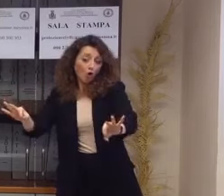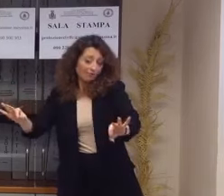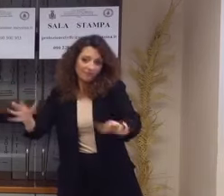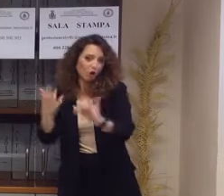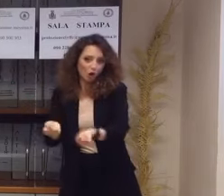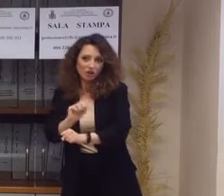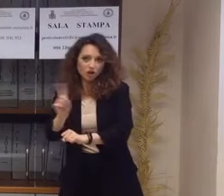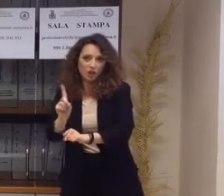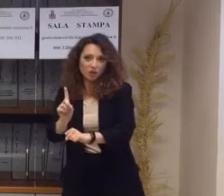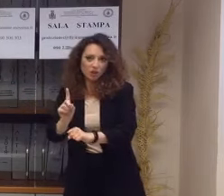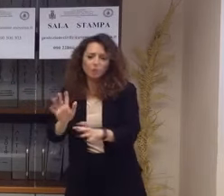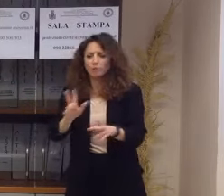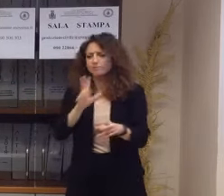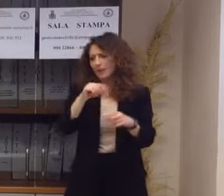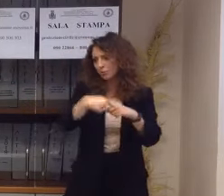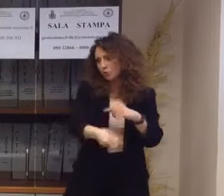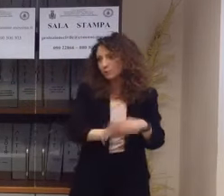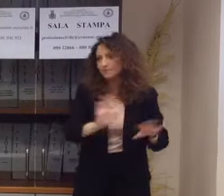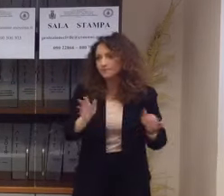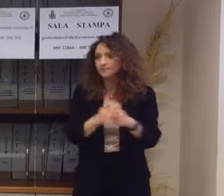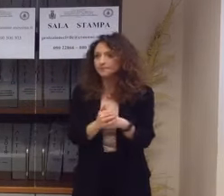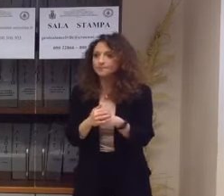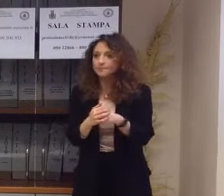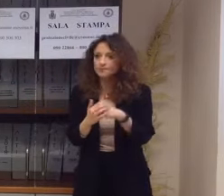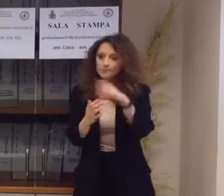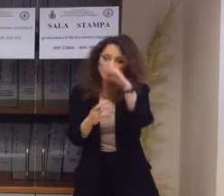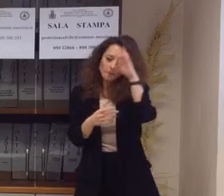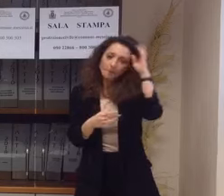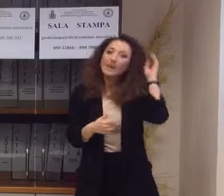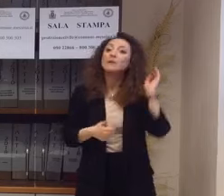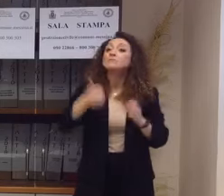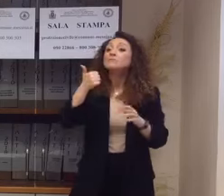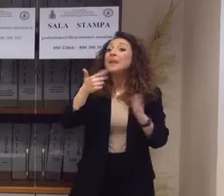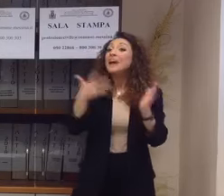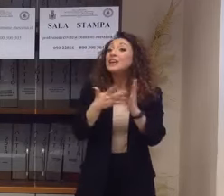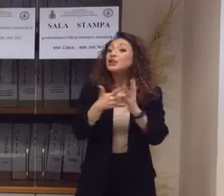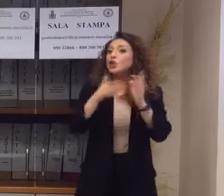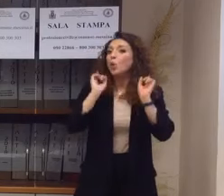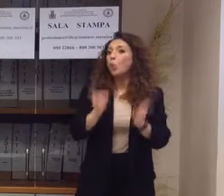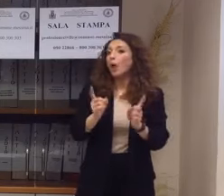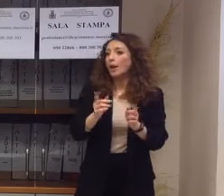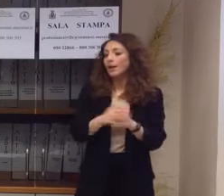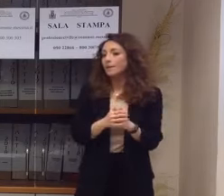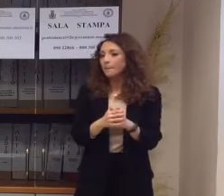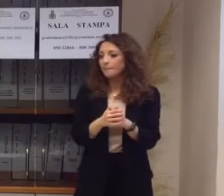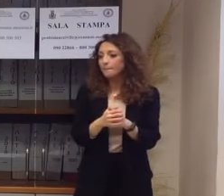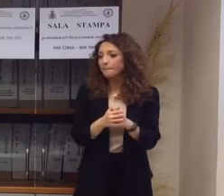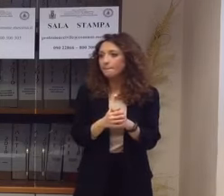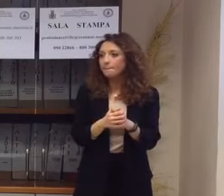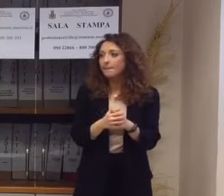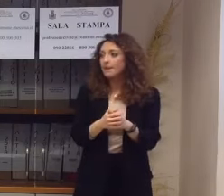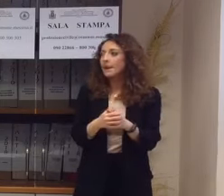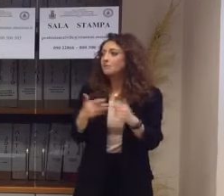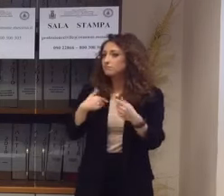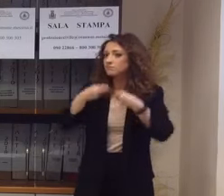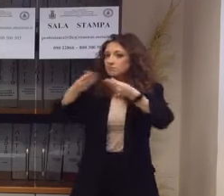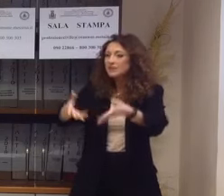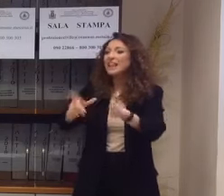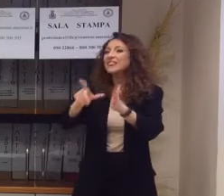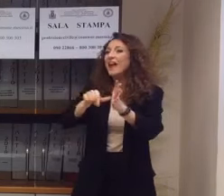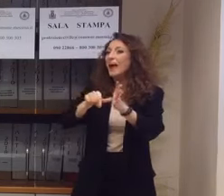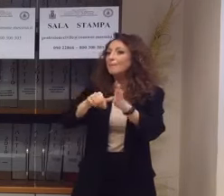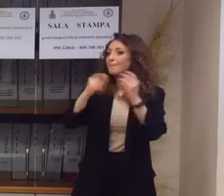parliamo dopo. Allora, prima di continuare con le criticità che ci sono, quindi ho dato tempo oggi e domani come